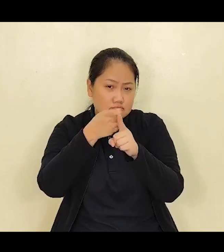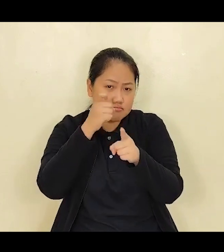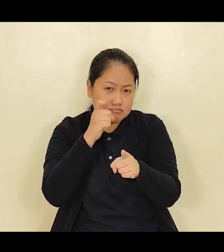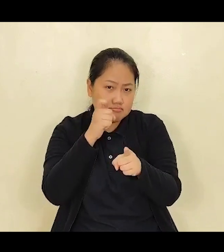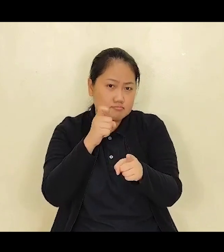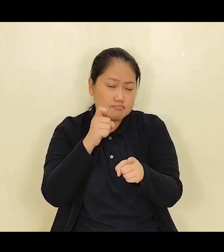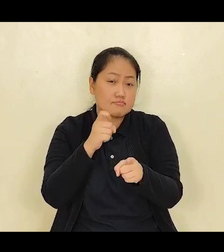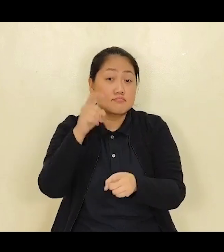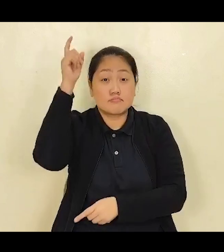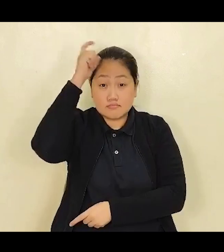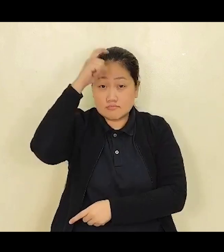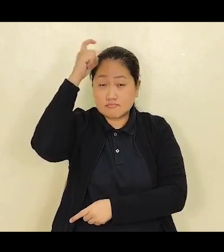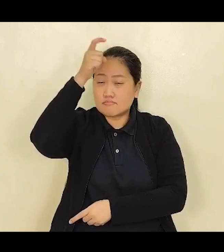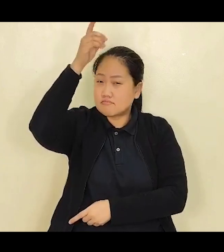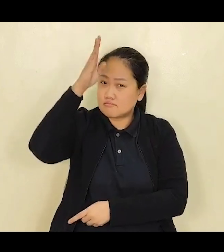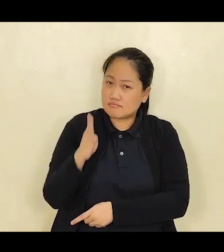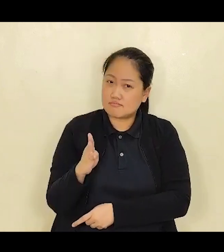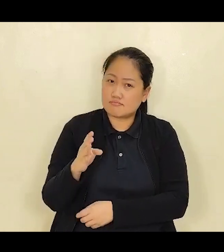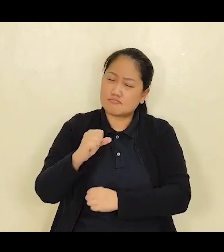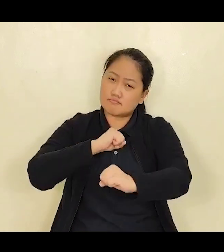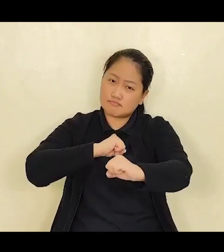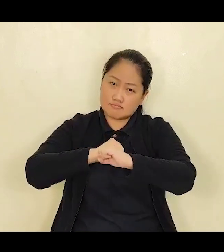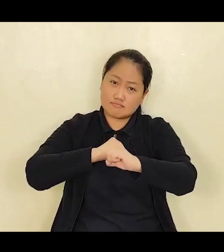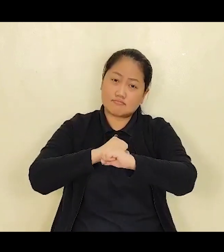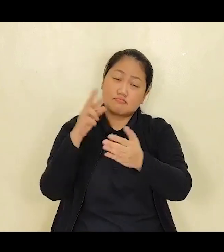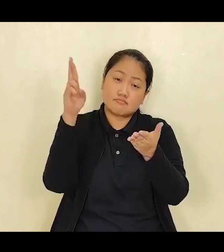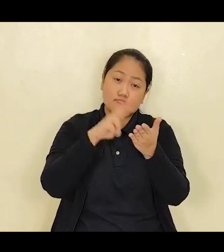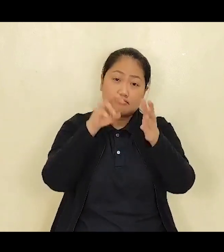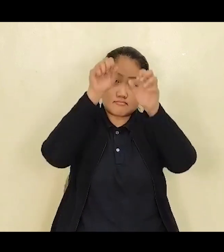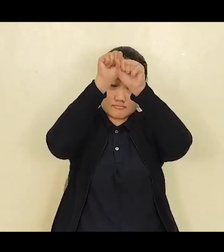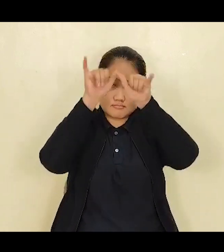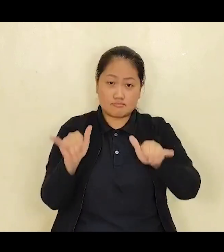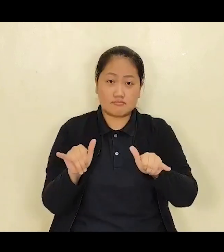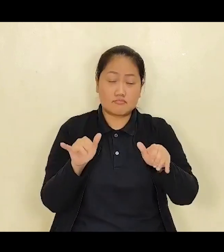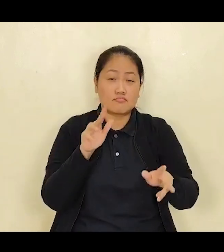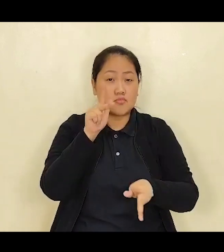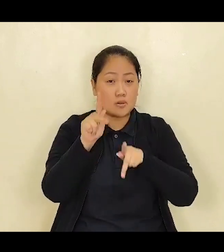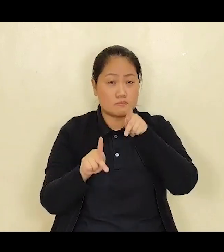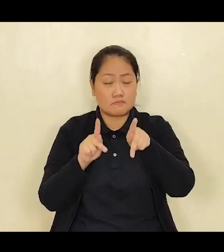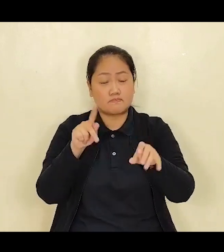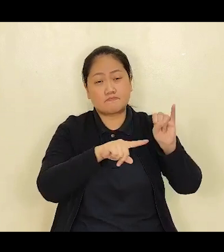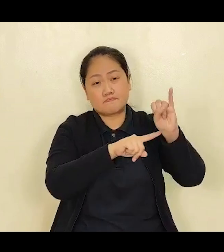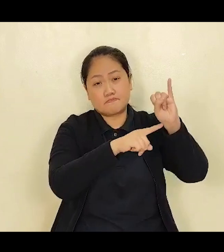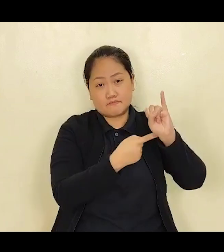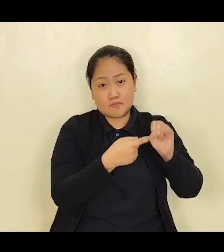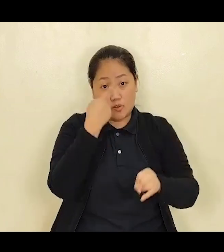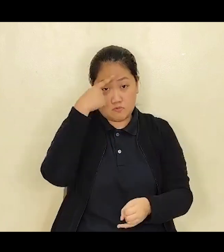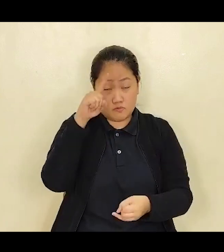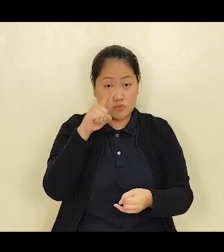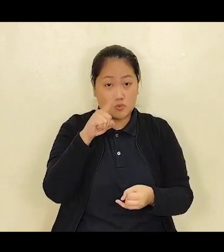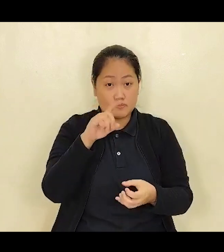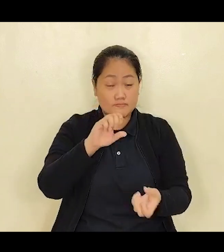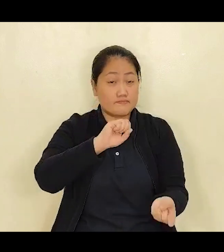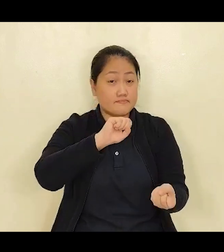nakaugat sa karunungan ng Diyos. Sa pinopromote na Lagda System ng People's Initiative